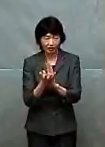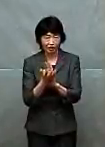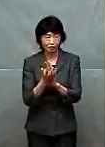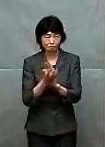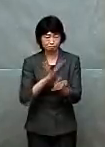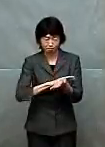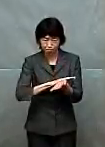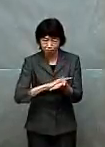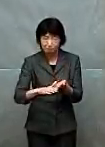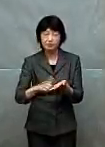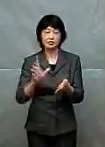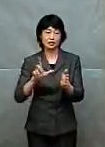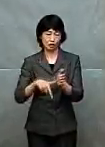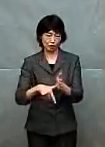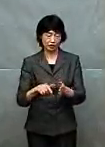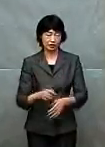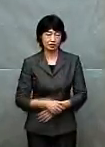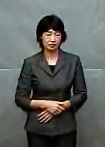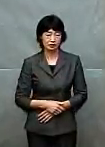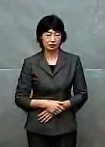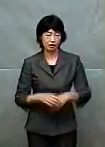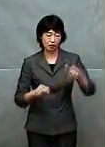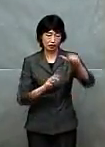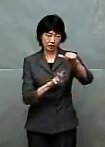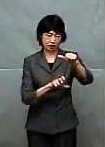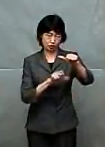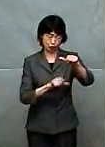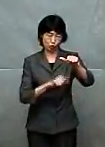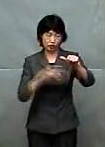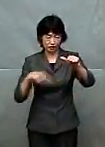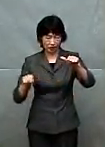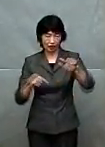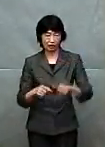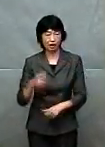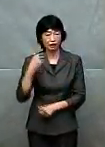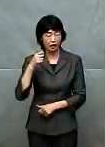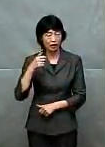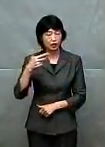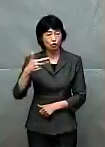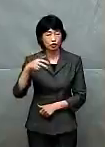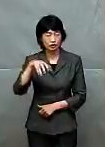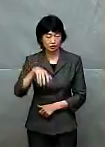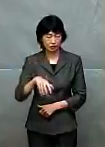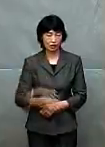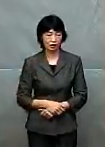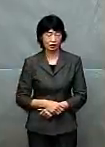頃を迎えます。5月25日から南陽市